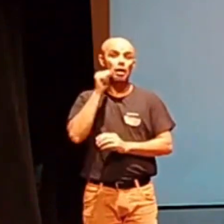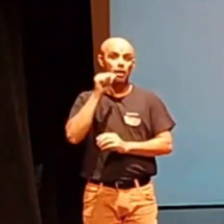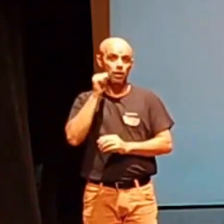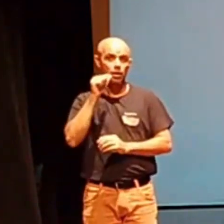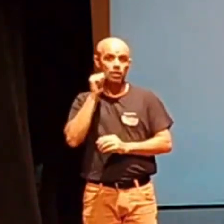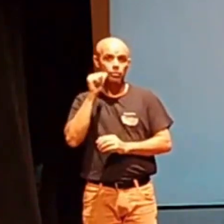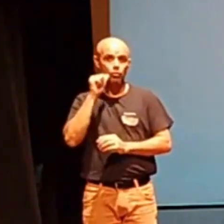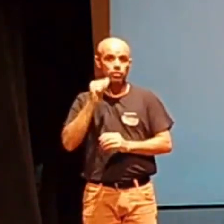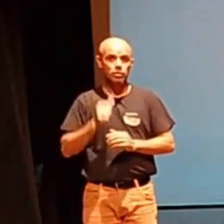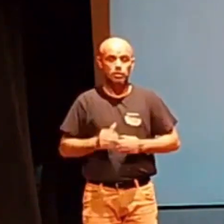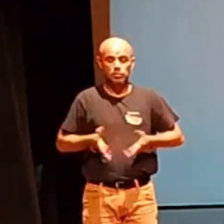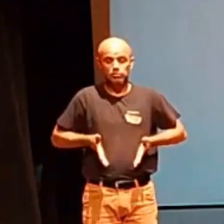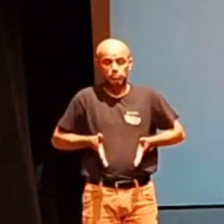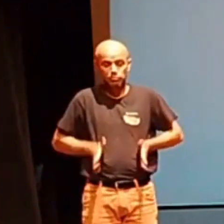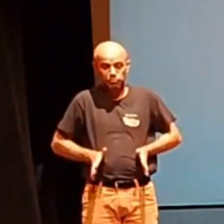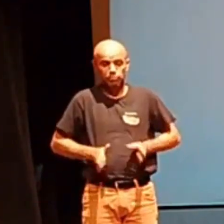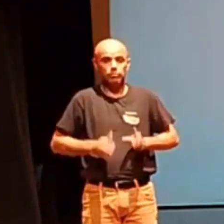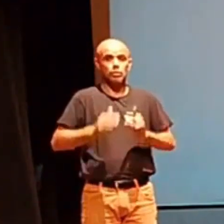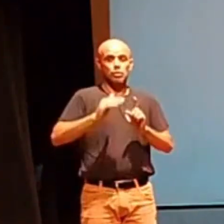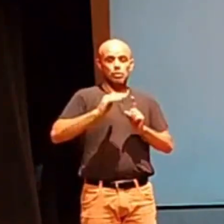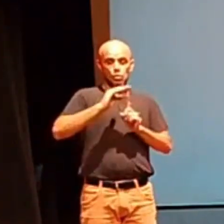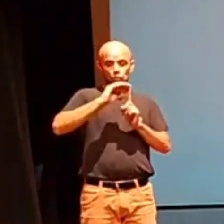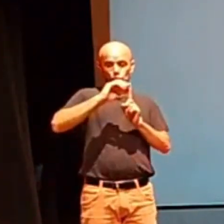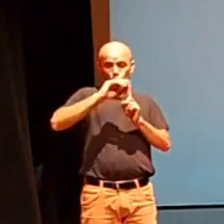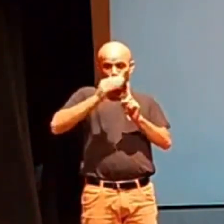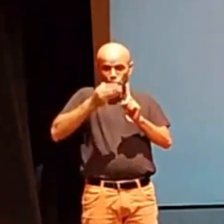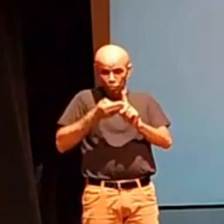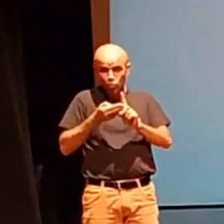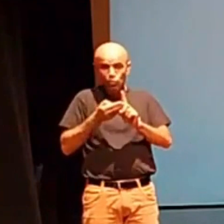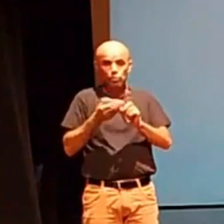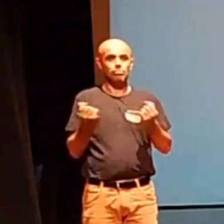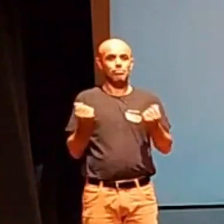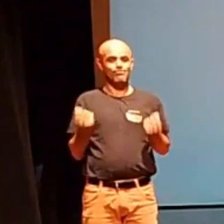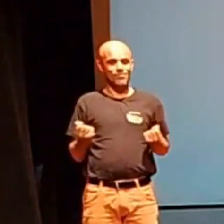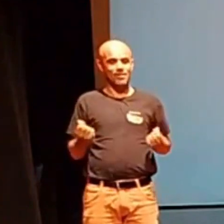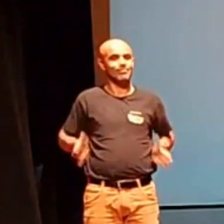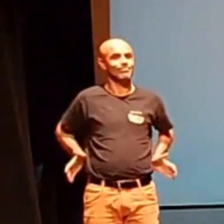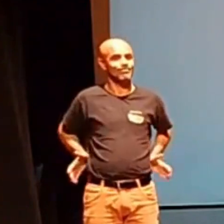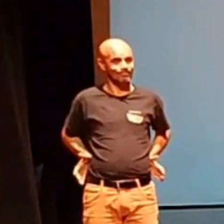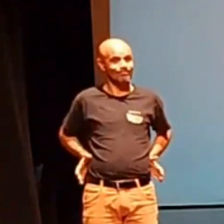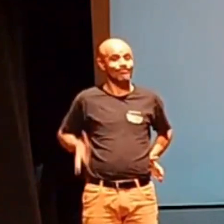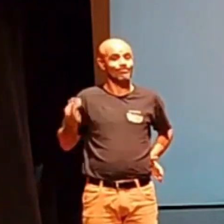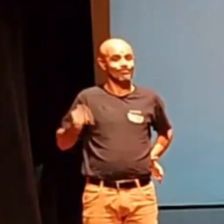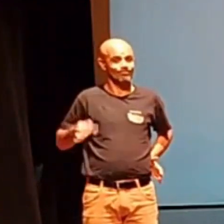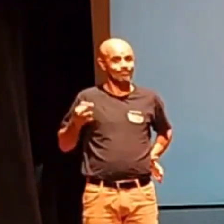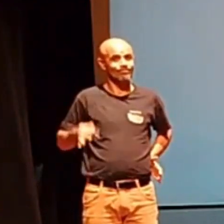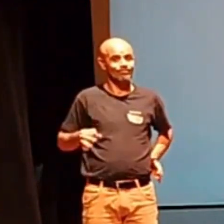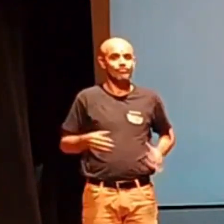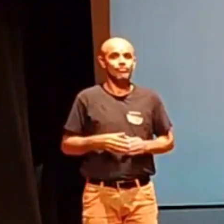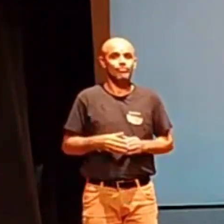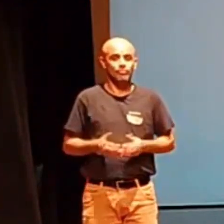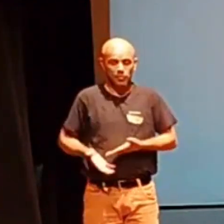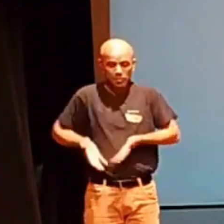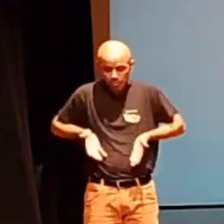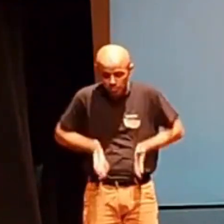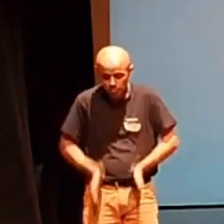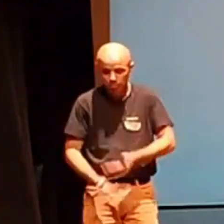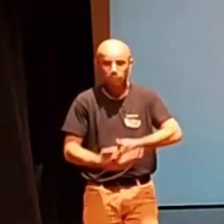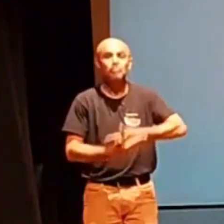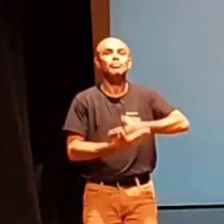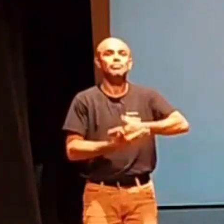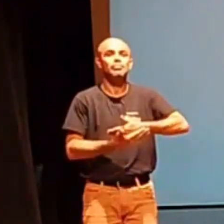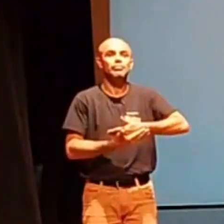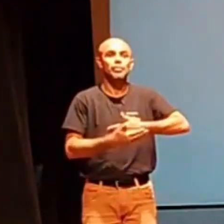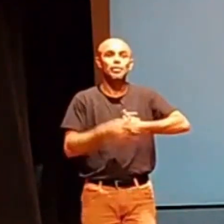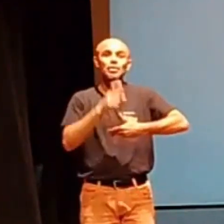uma vida que sobrecarrega a coluna lombar. Depois que o bebê nasce, se o